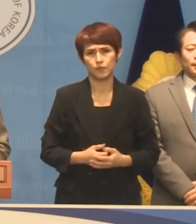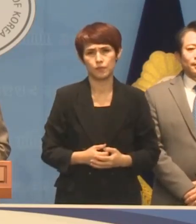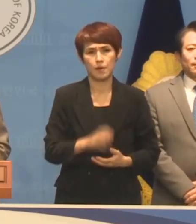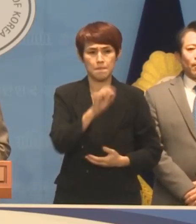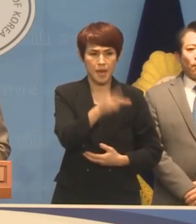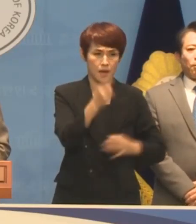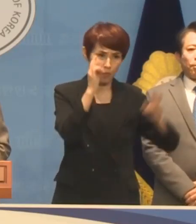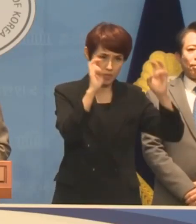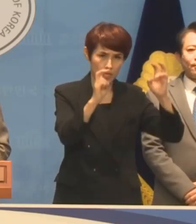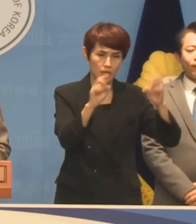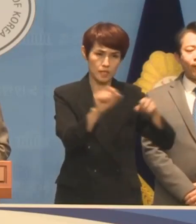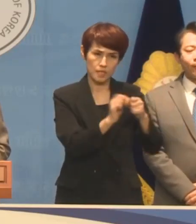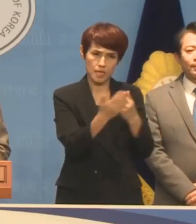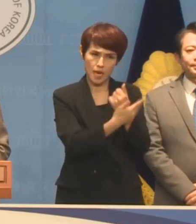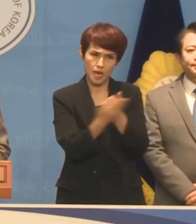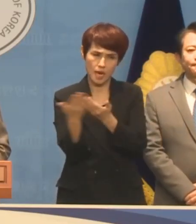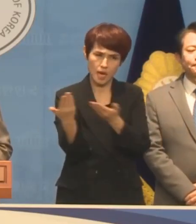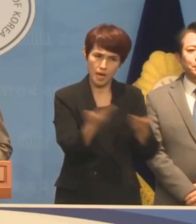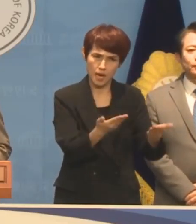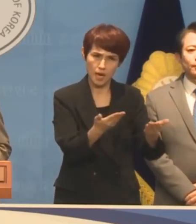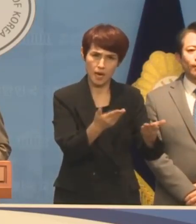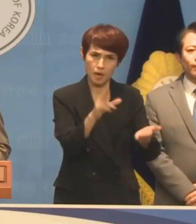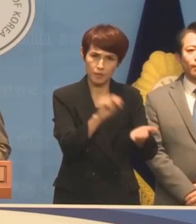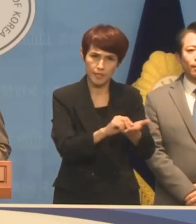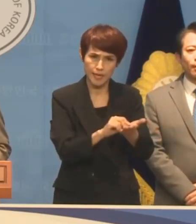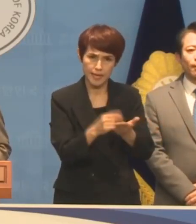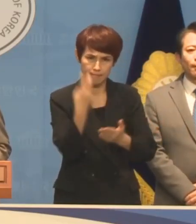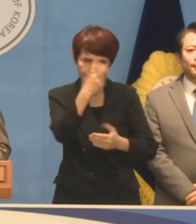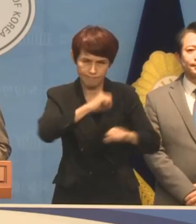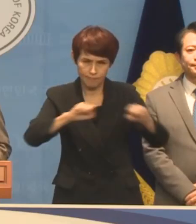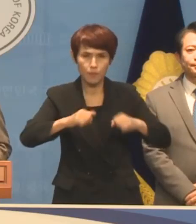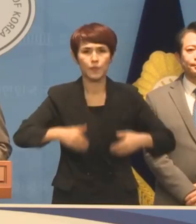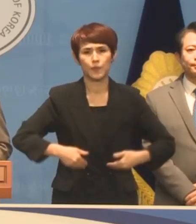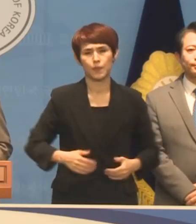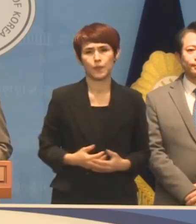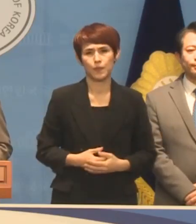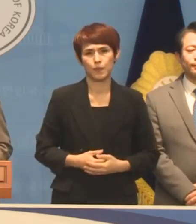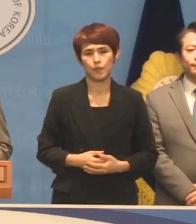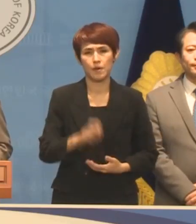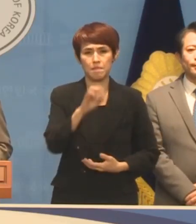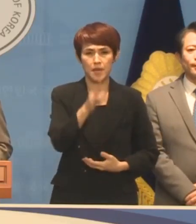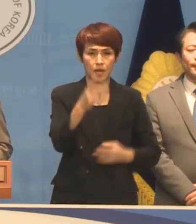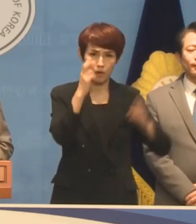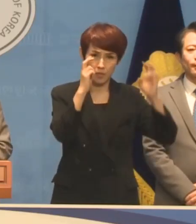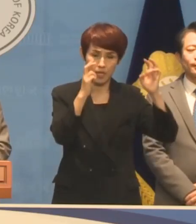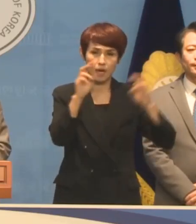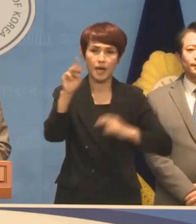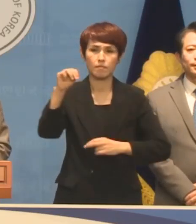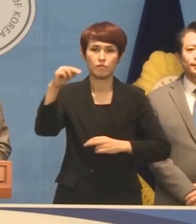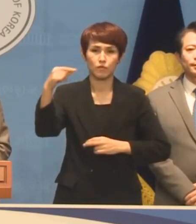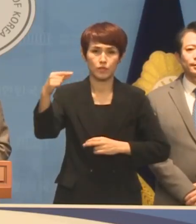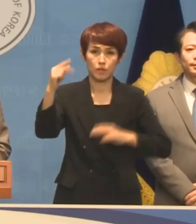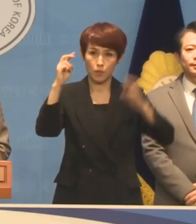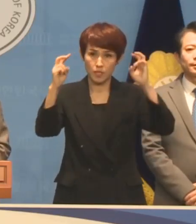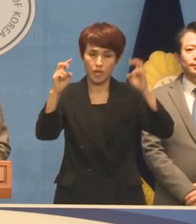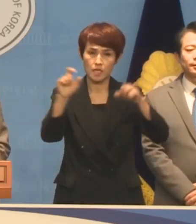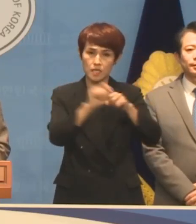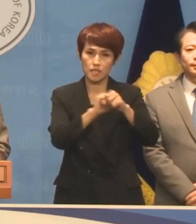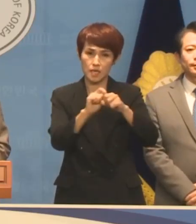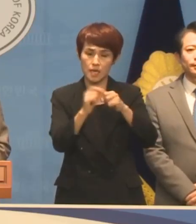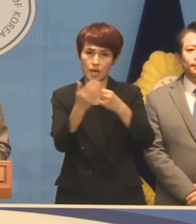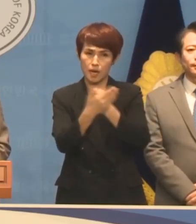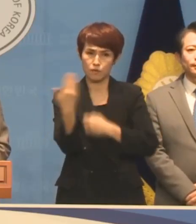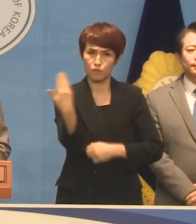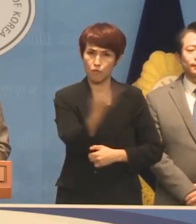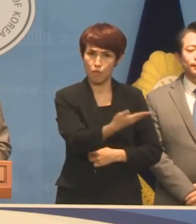메리츠 화재 특혜 인수 문제에 대해 적극 나서야 할 것입니다. 메리츠 화재의 MG손보 특혜 인수를